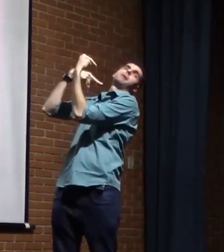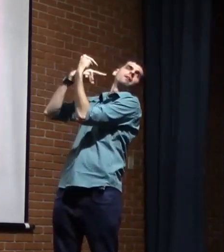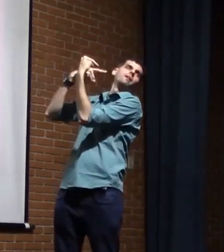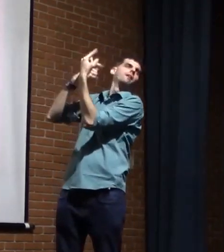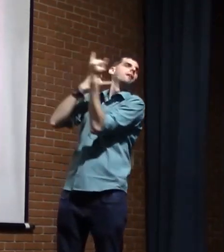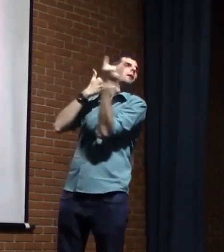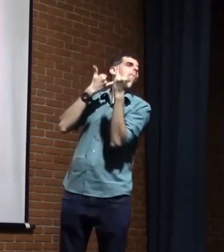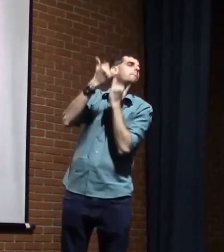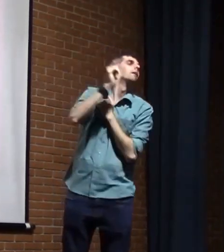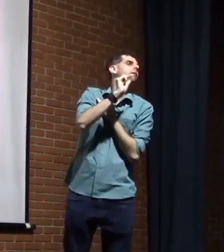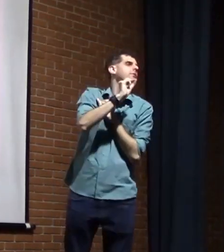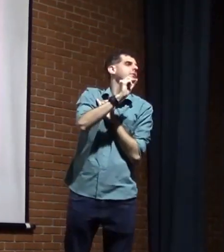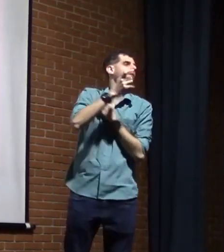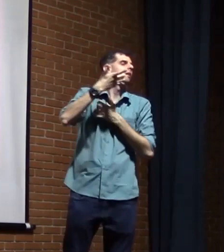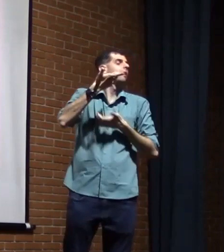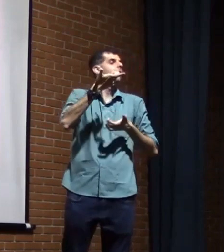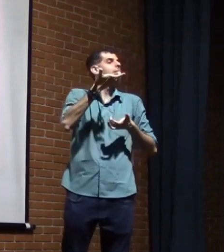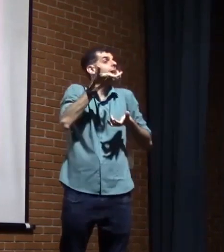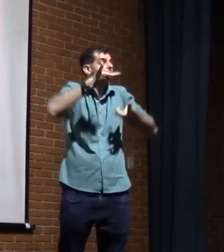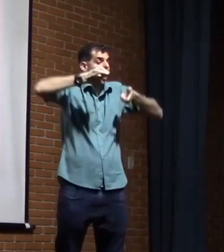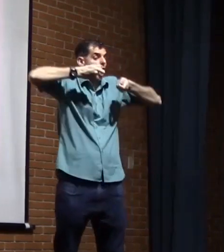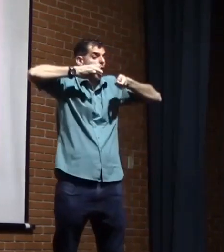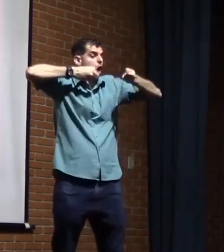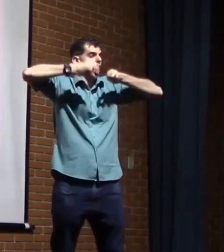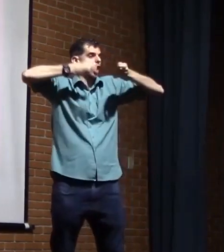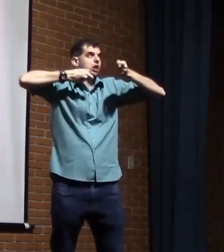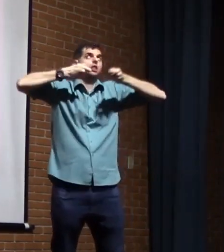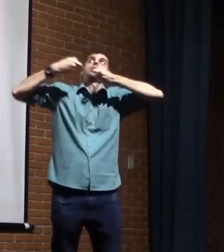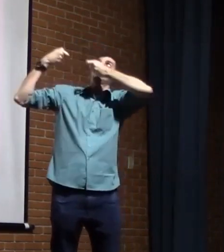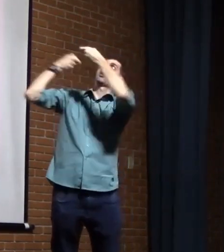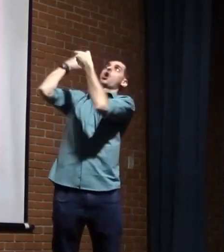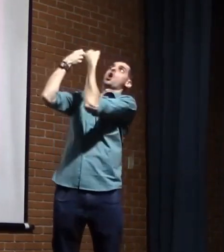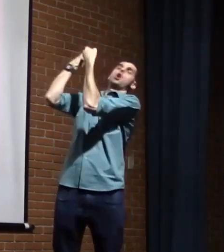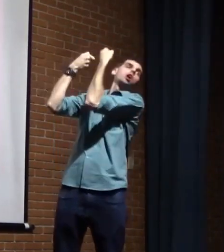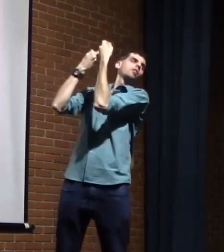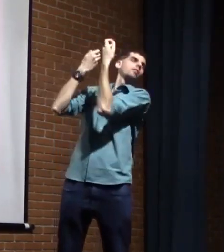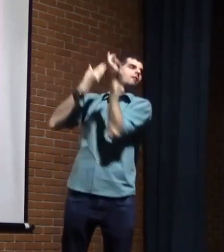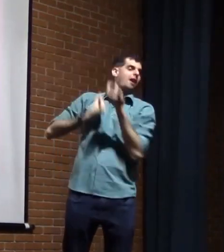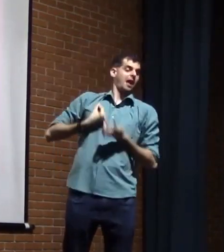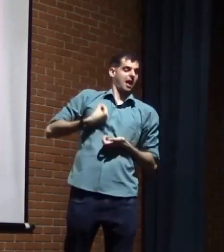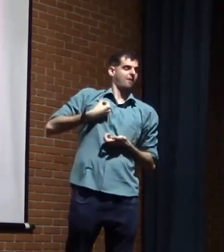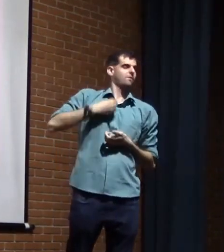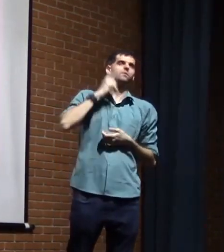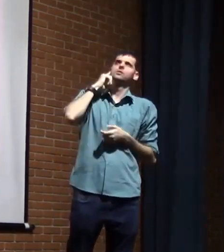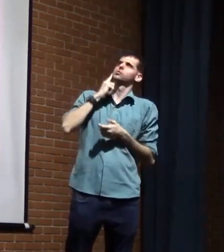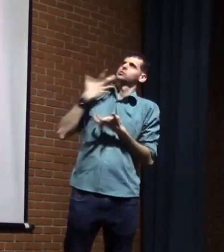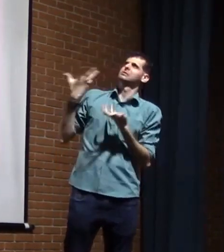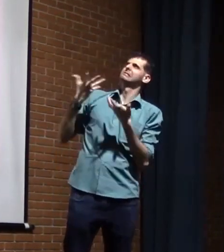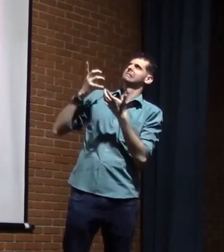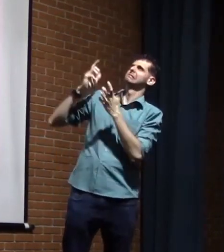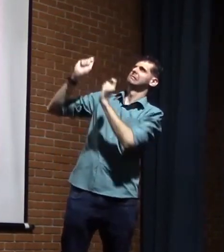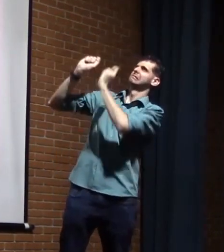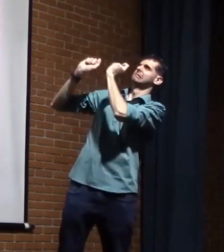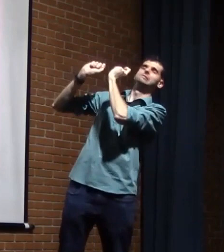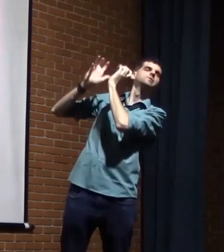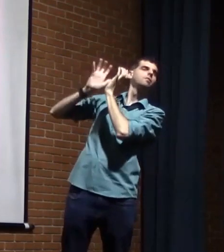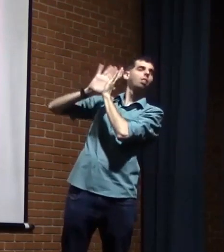atrás, como é que é a história dos surdos, né? Todas as dificuldades, os desafios, as pressões